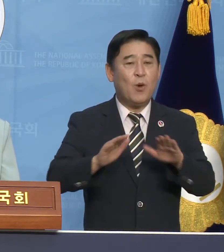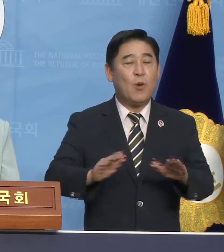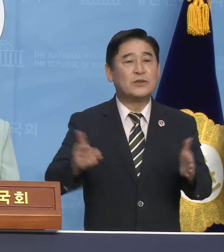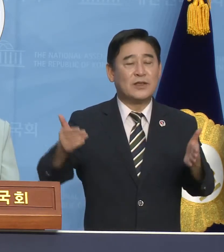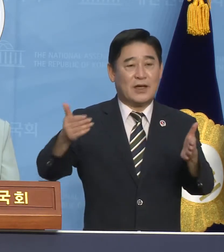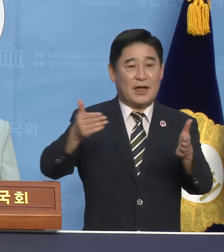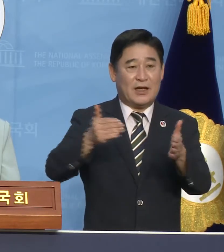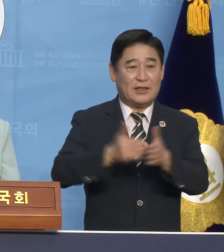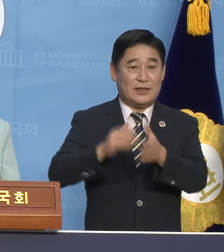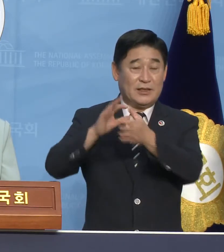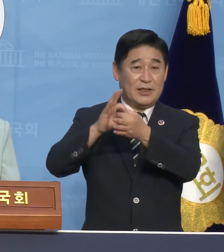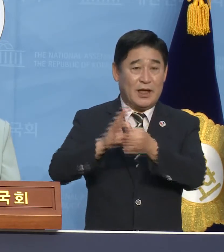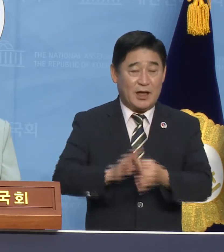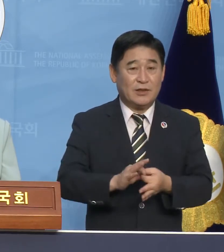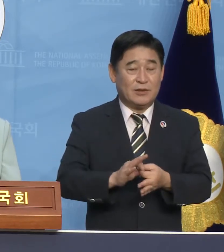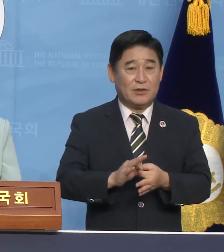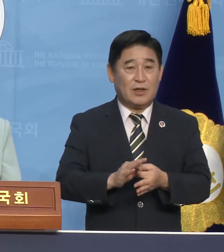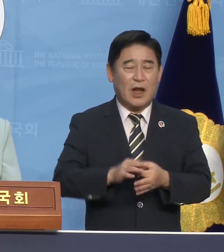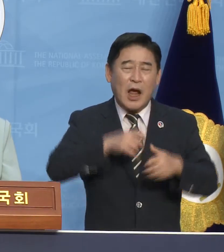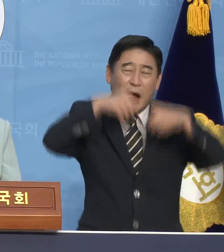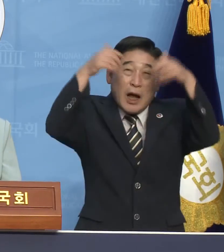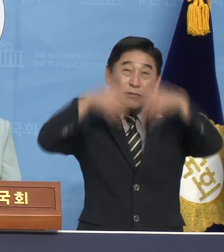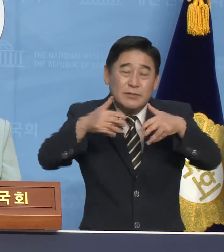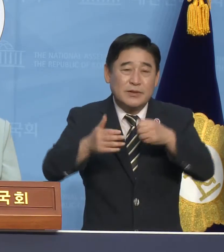오늘까지 이어지고 있는 폭우로 인해서